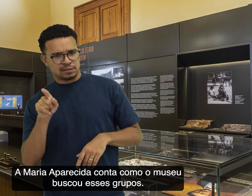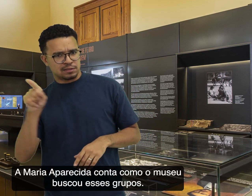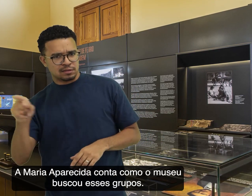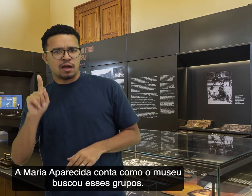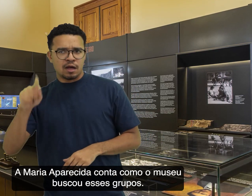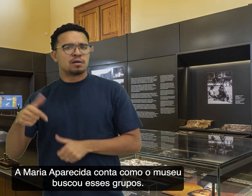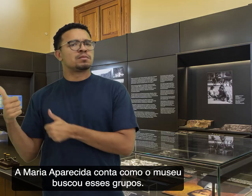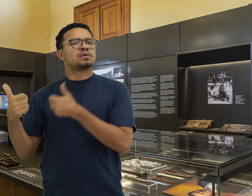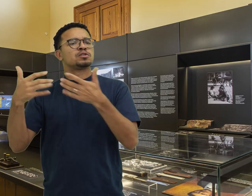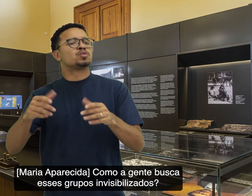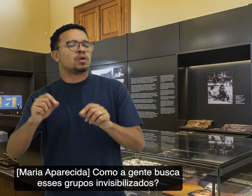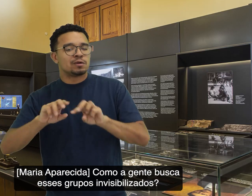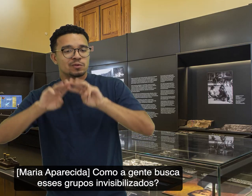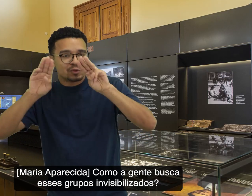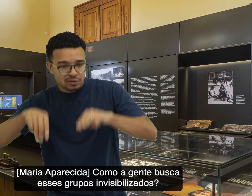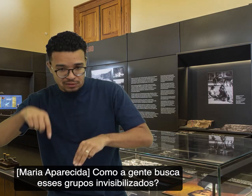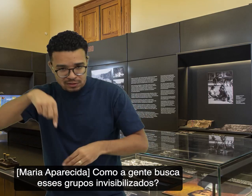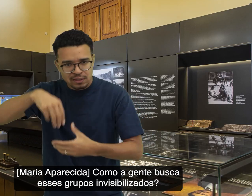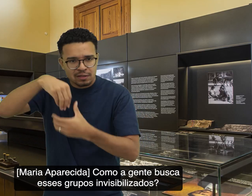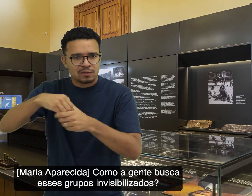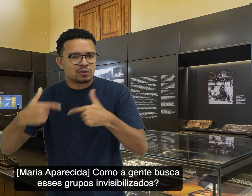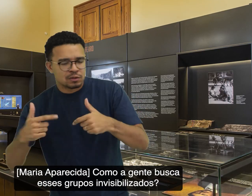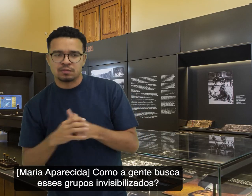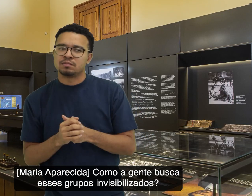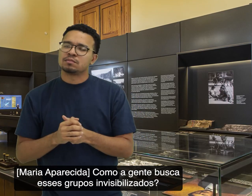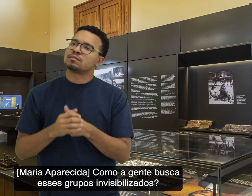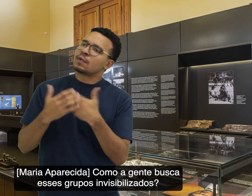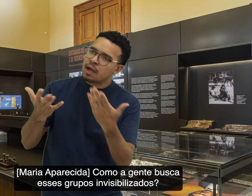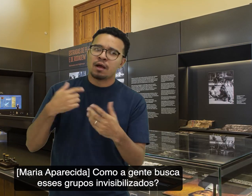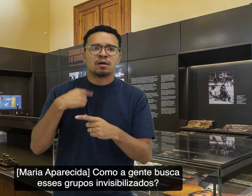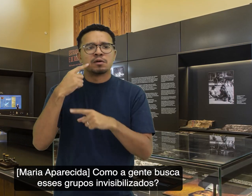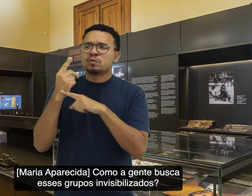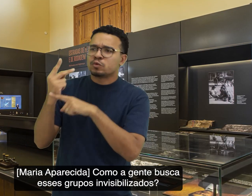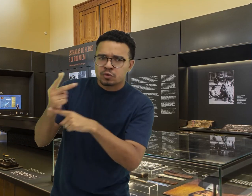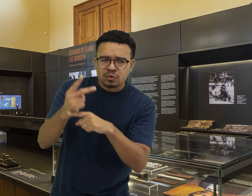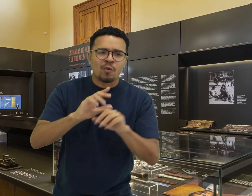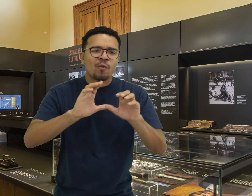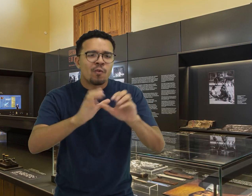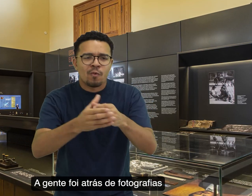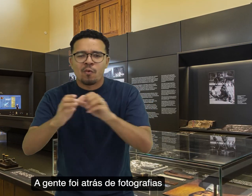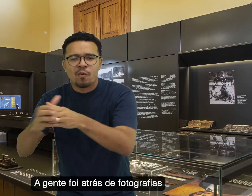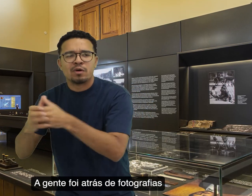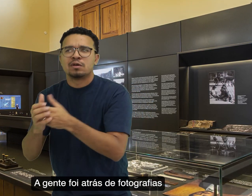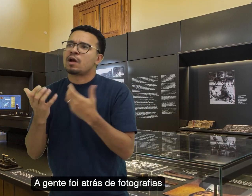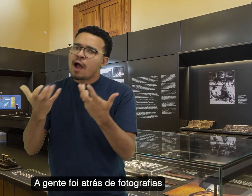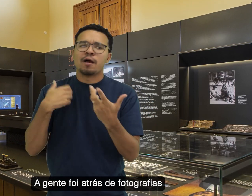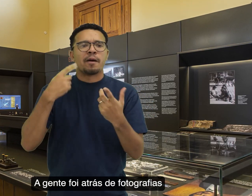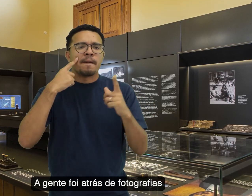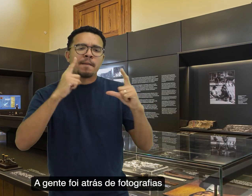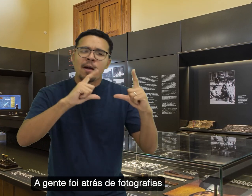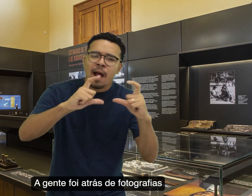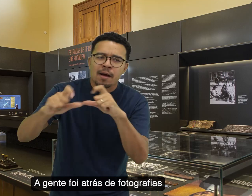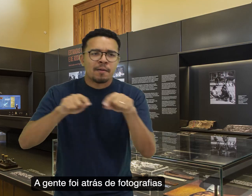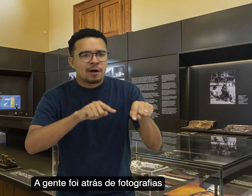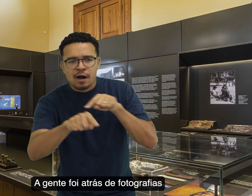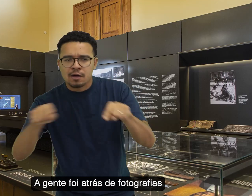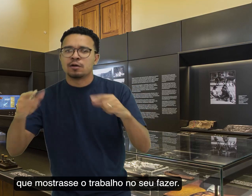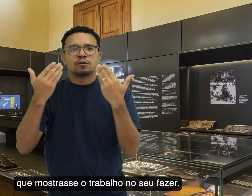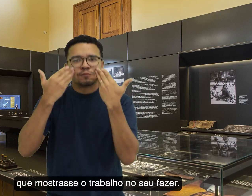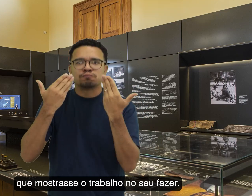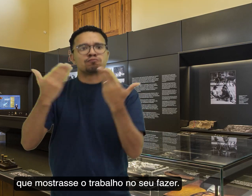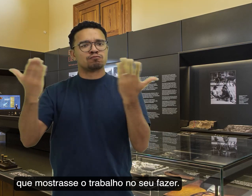conta como o museu buscou esses grupos. Na verdade, justamente como a gente busca esses grupos invisibilizados, né? A gente foi atrás